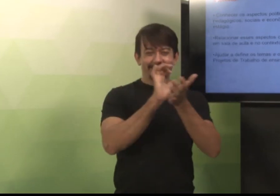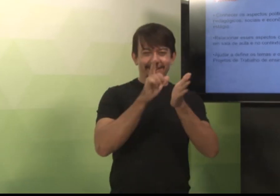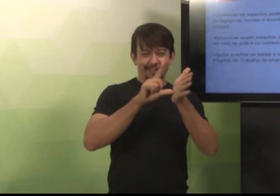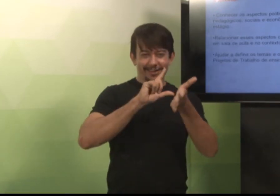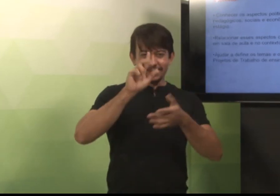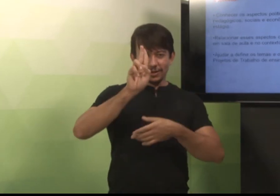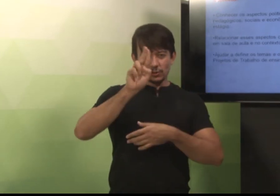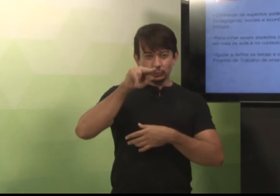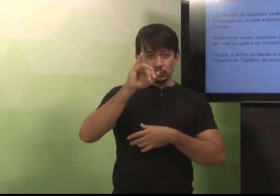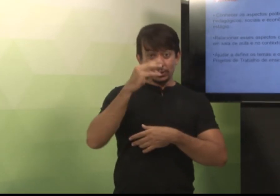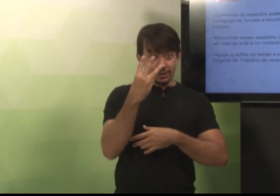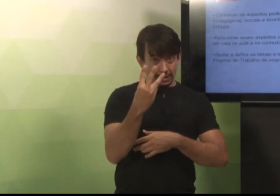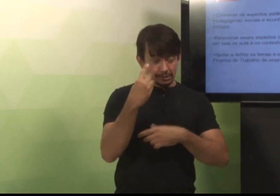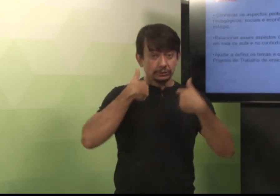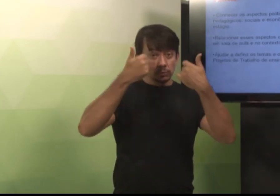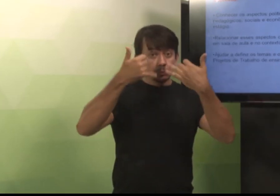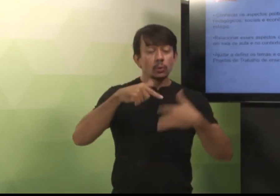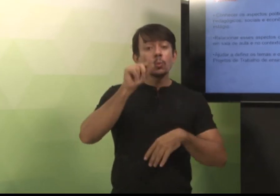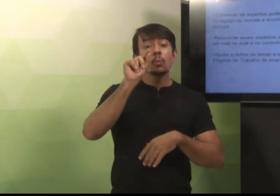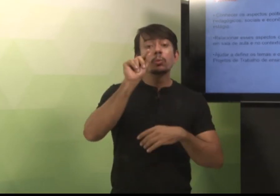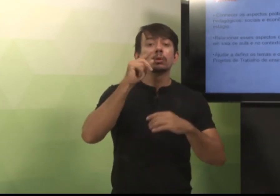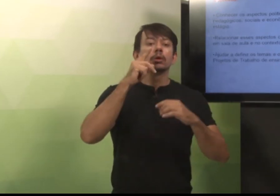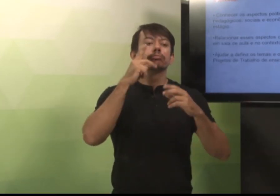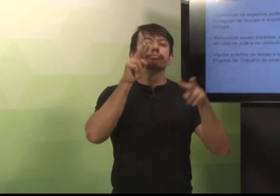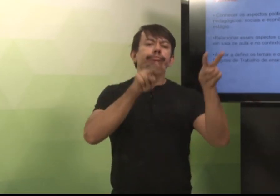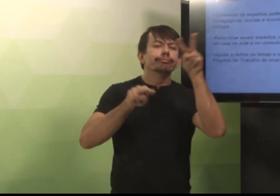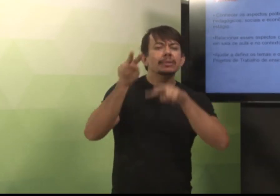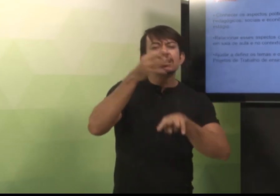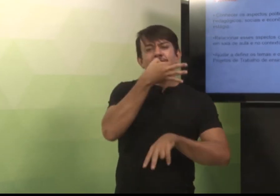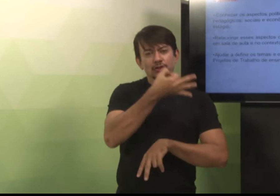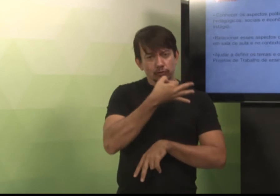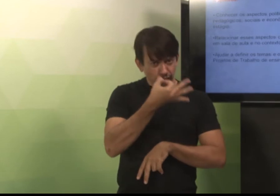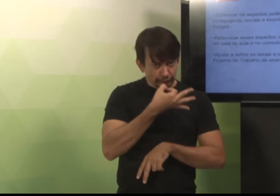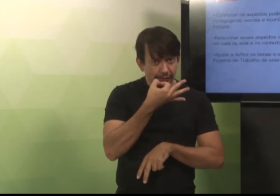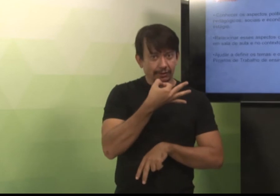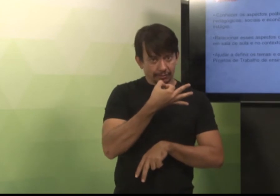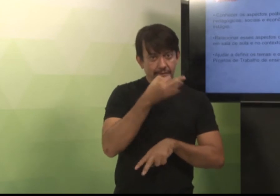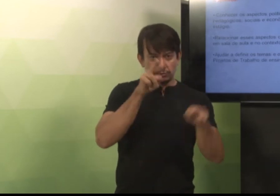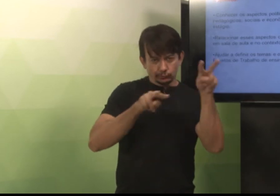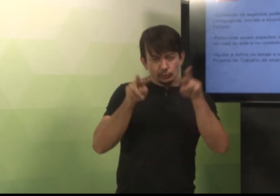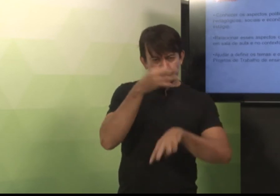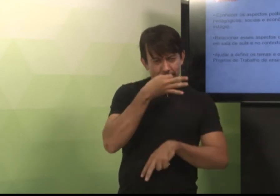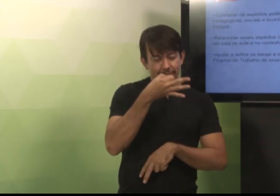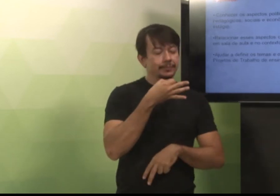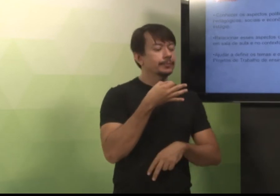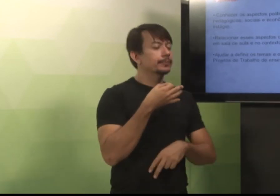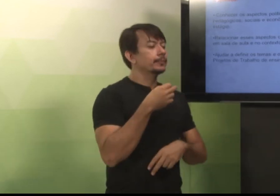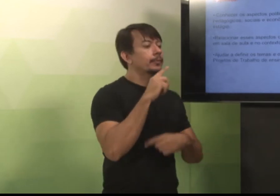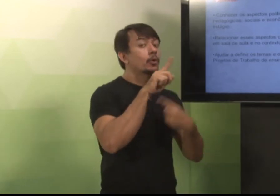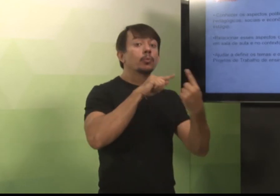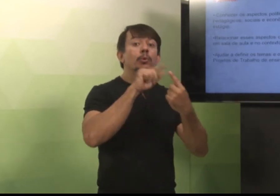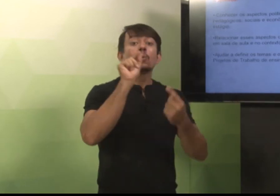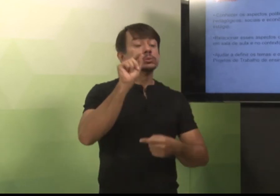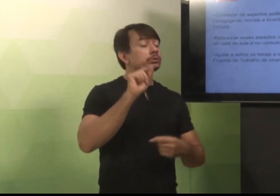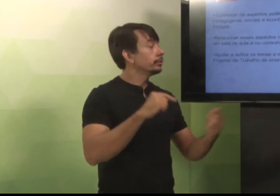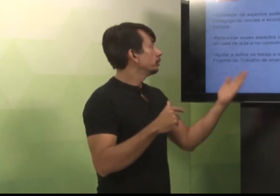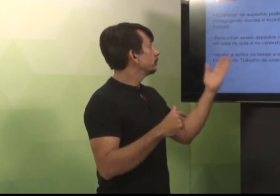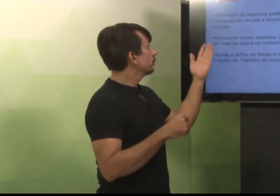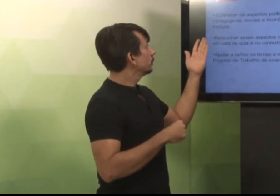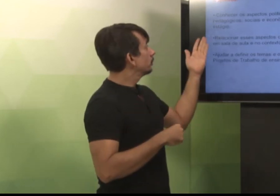De acordo com a unidade 3, primeiro vocês farão a leitura crítica. Com quais objetivos? Então, de forma